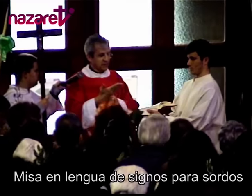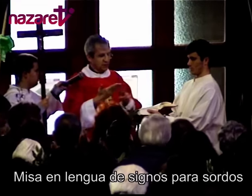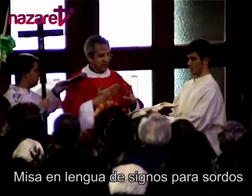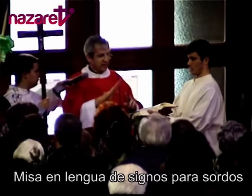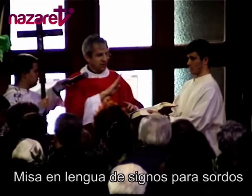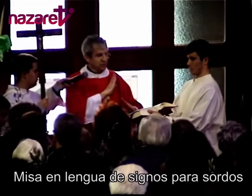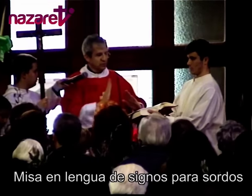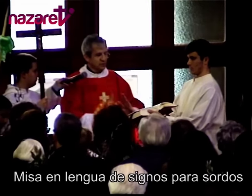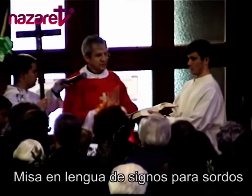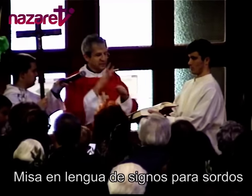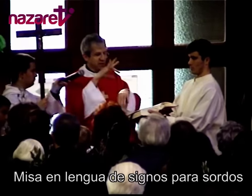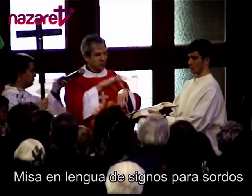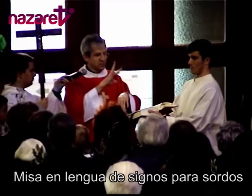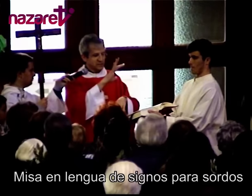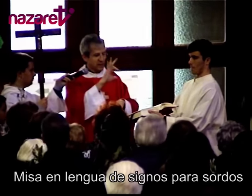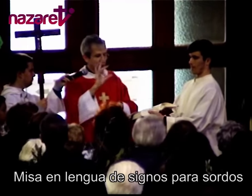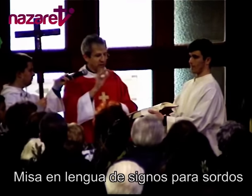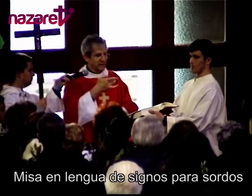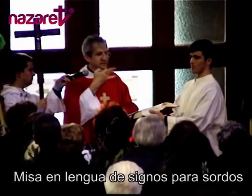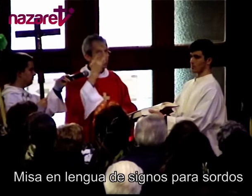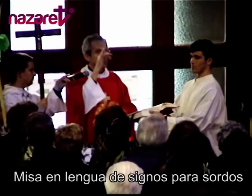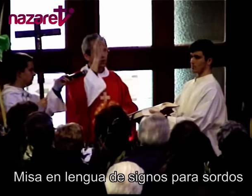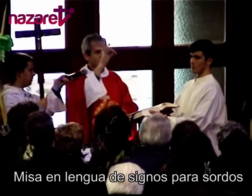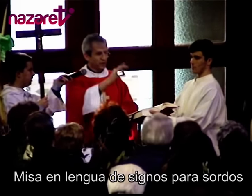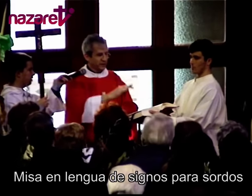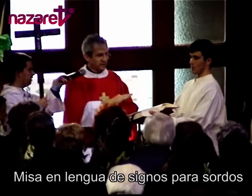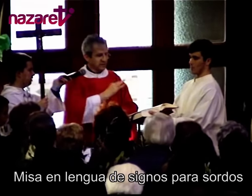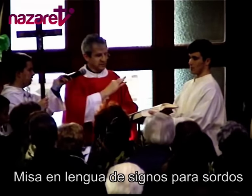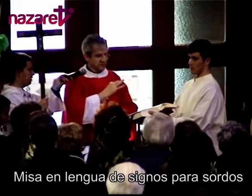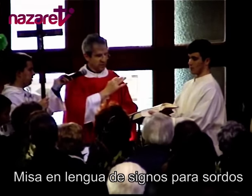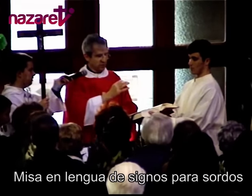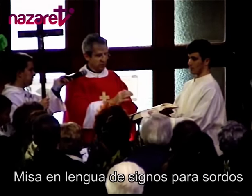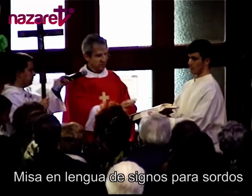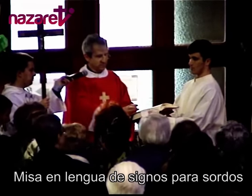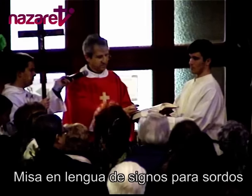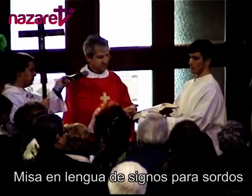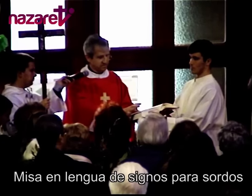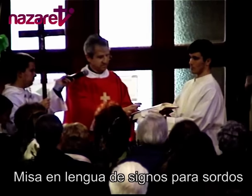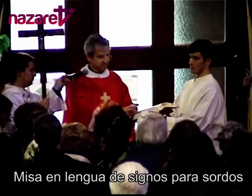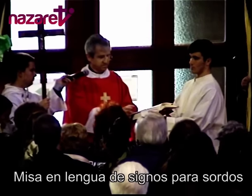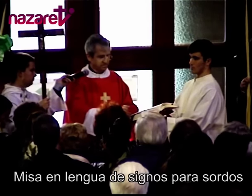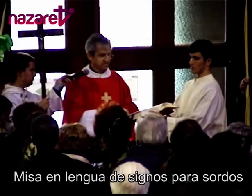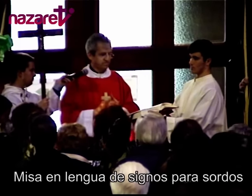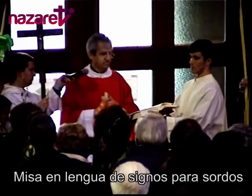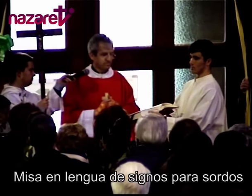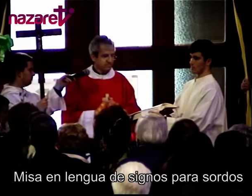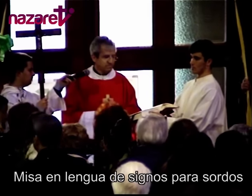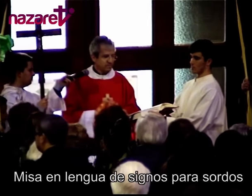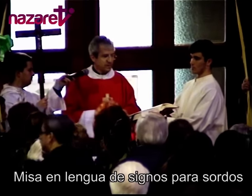del Santo Evangelio según San Lucas. Gloria a ti, Señor.